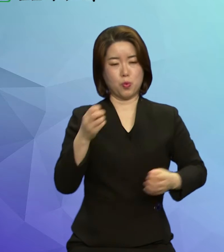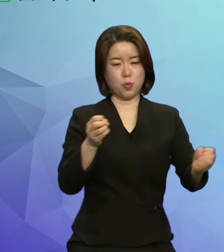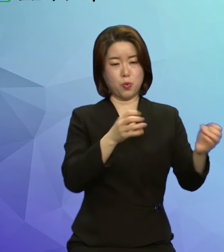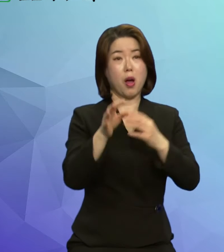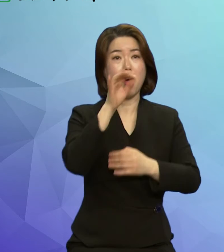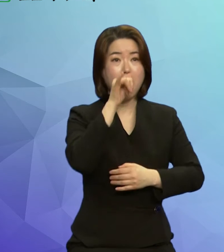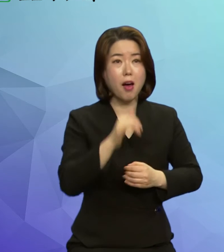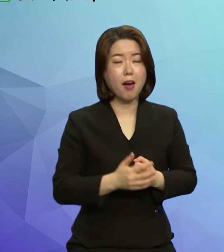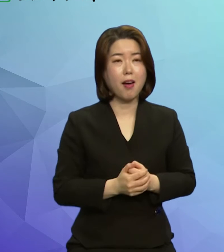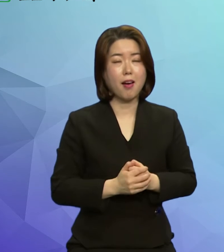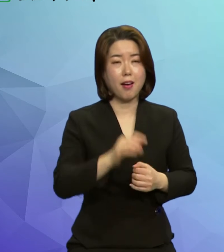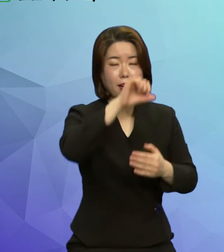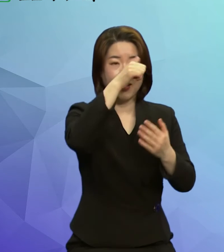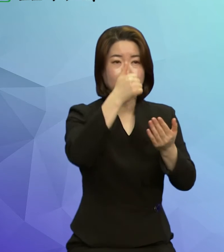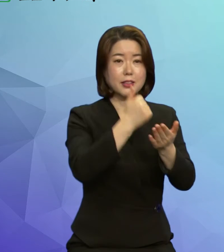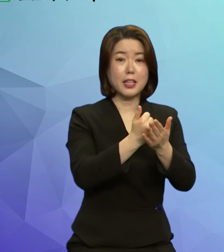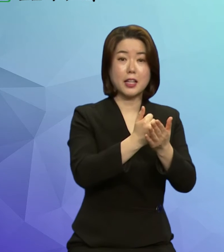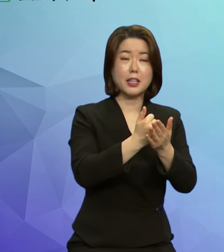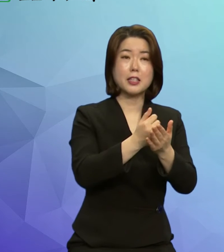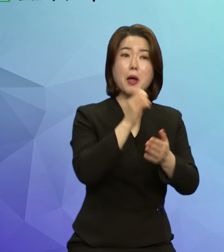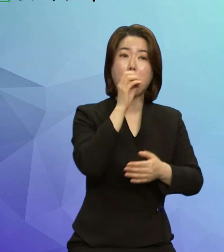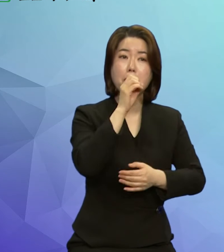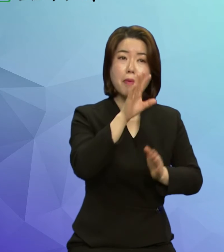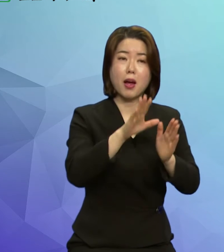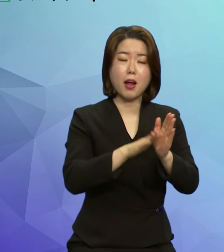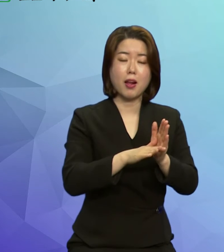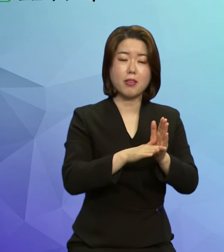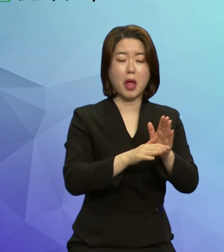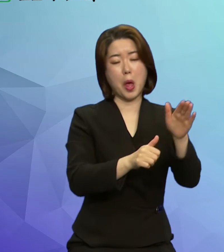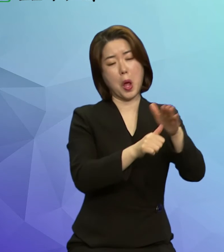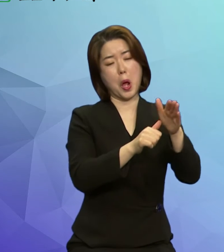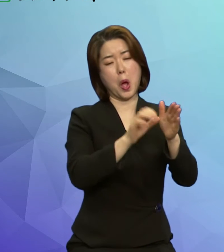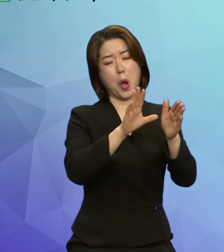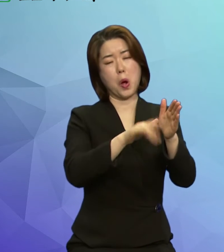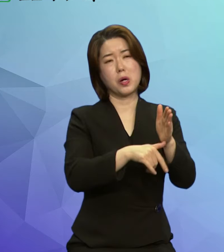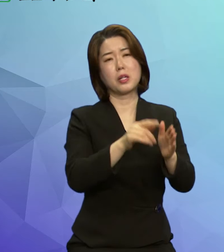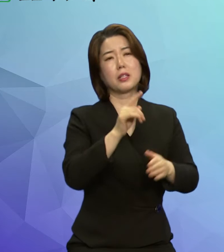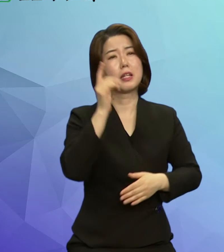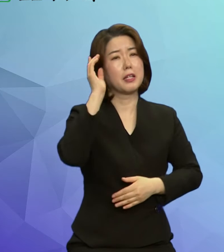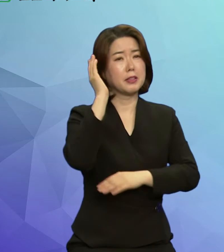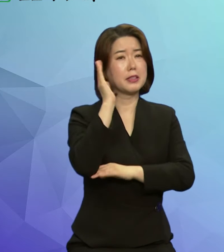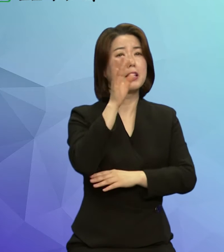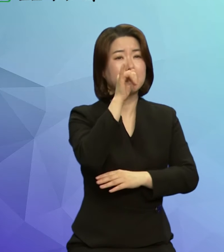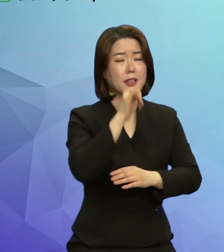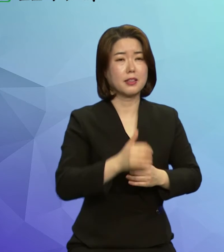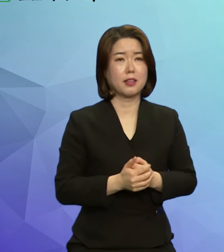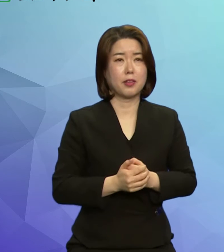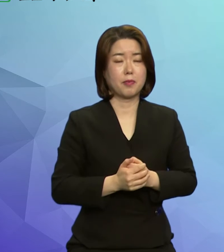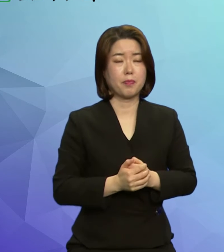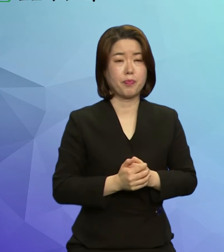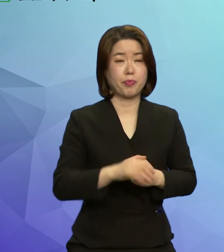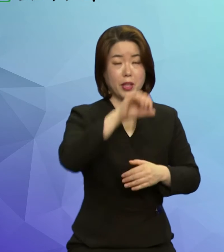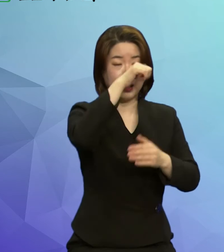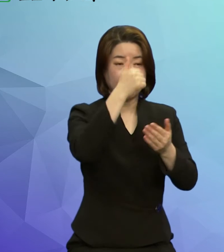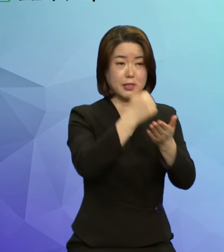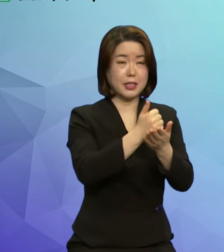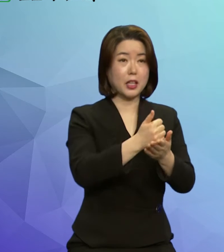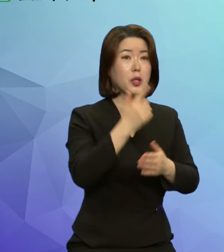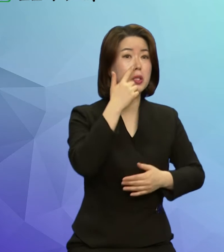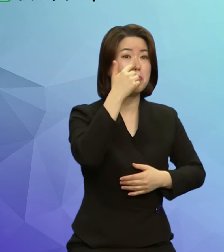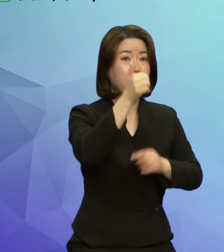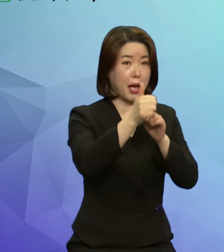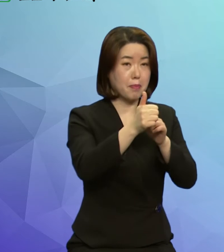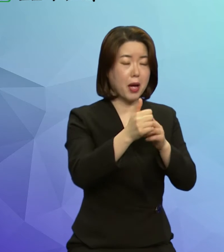장로님의 고백 속에 장로님의 어린 시절 이야기가 있었습니다. 그 장로님의 부친은